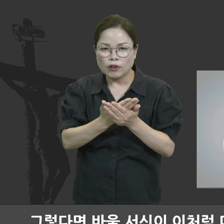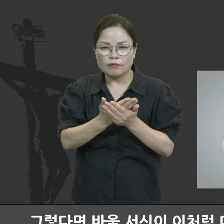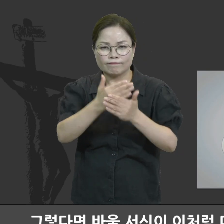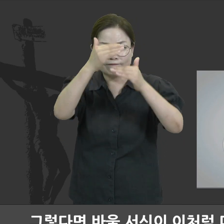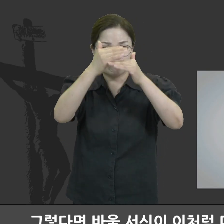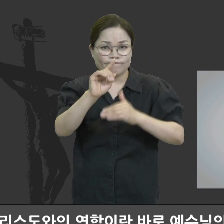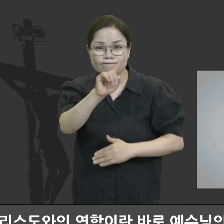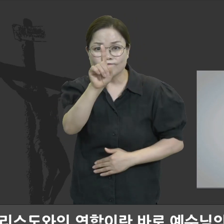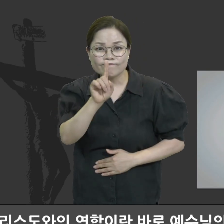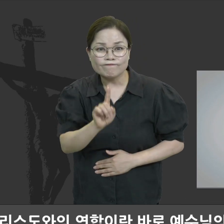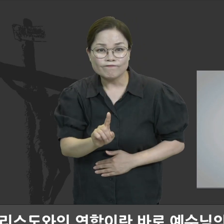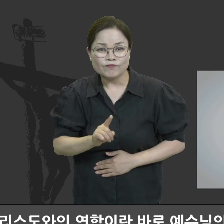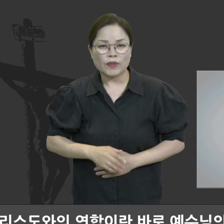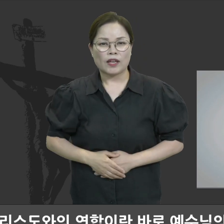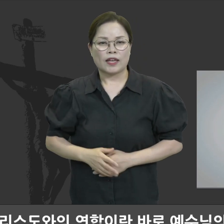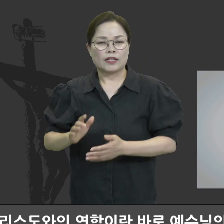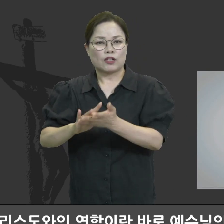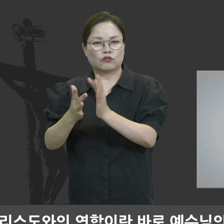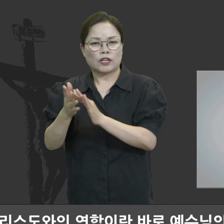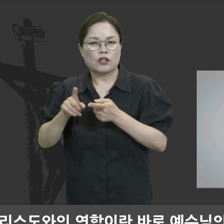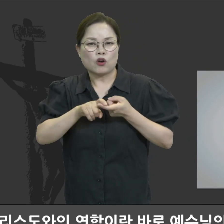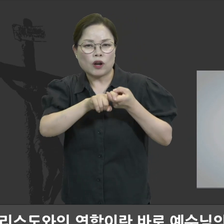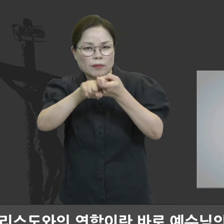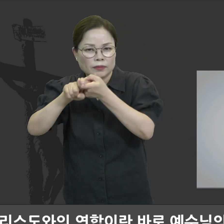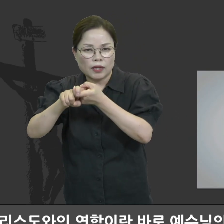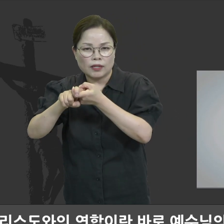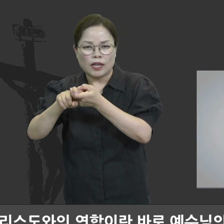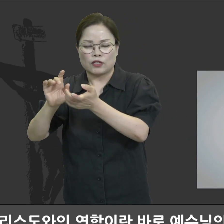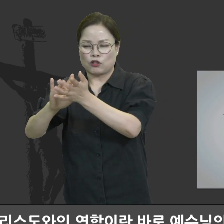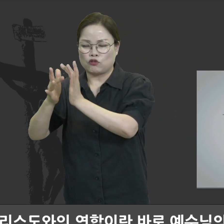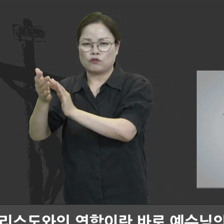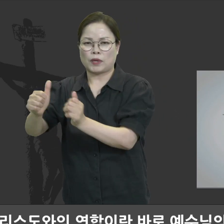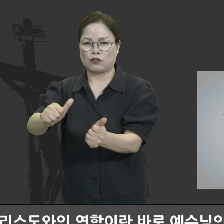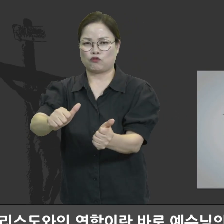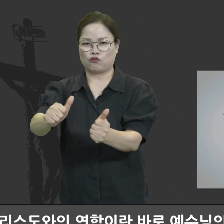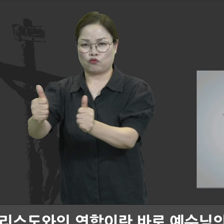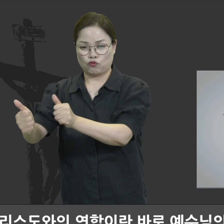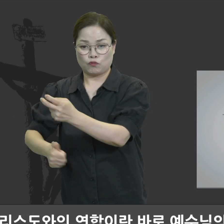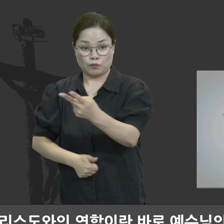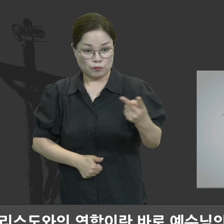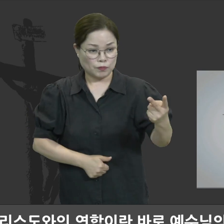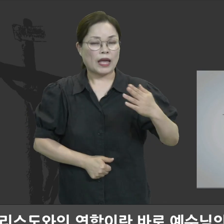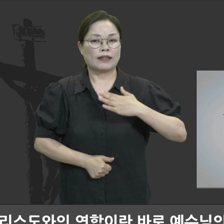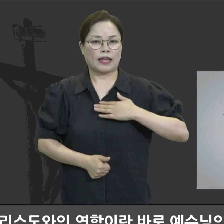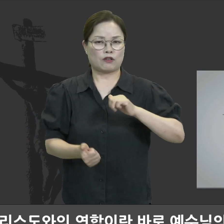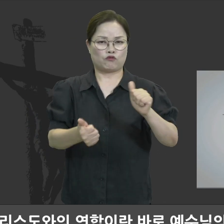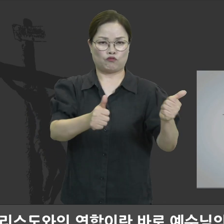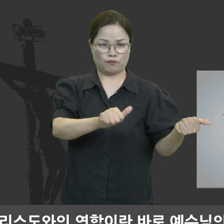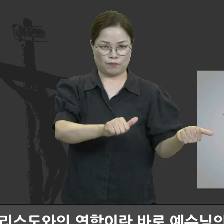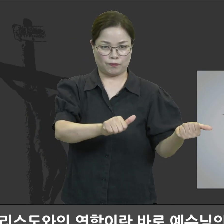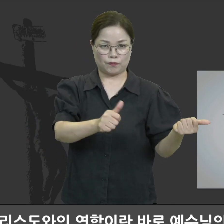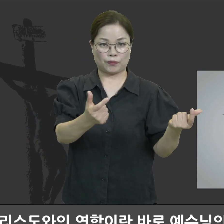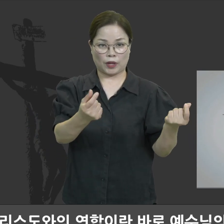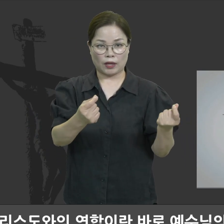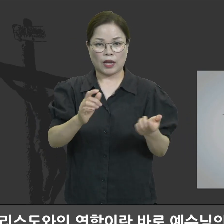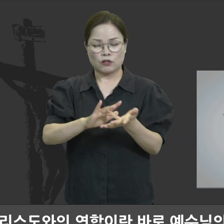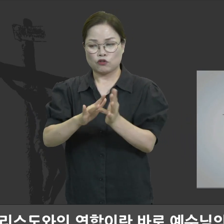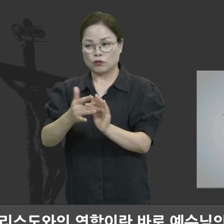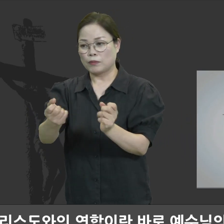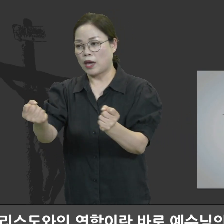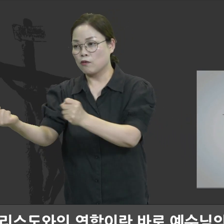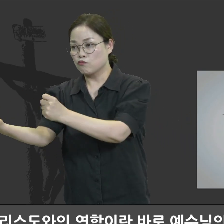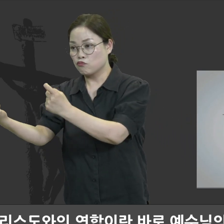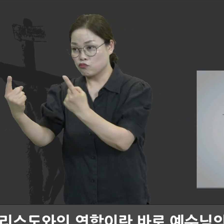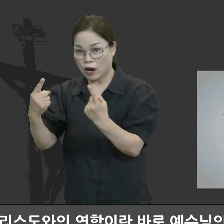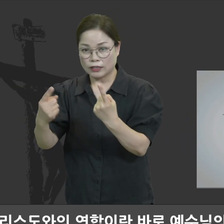무엇일까요? 그리스도와의 연합이란 바로 예수님의 죽음이 나의 죽음이 되고 예수님의 부활이